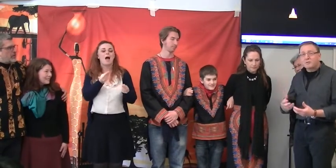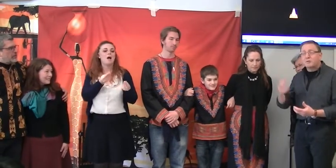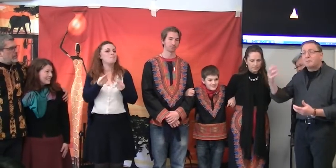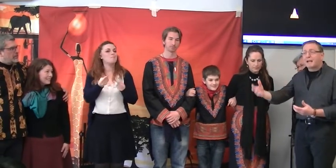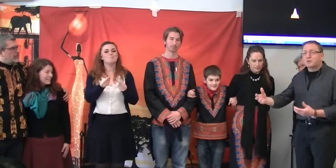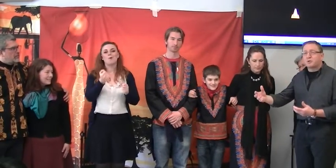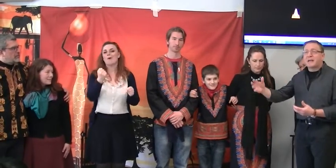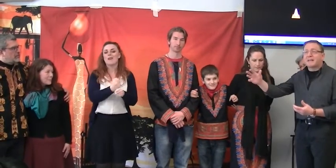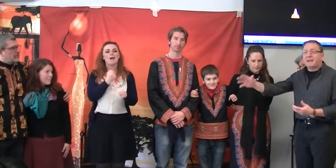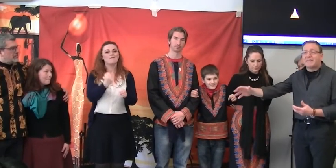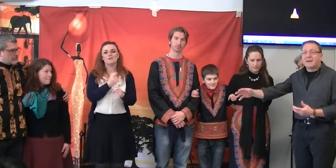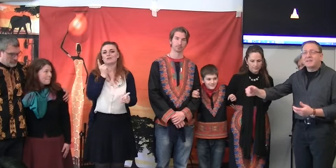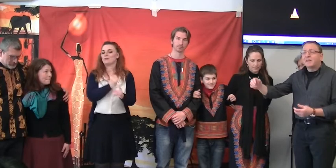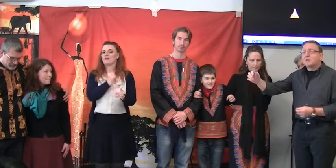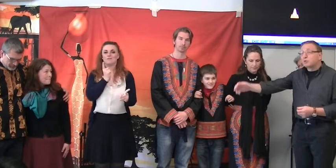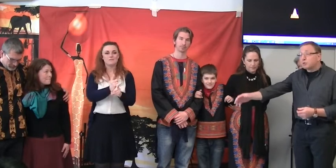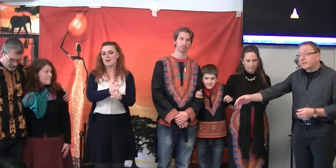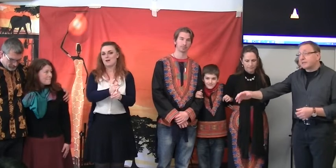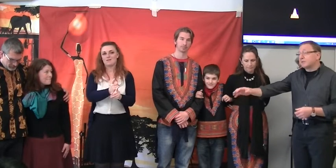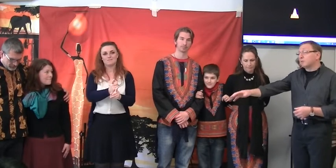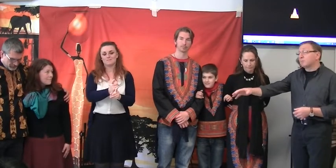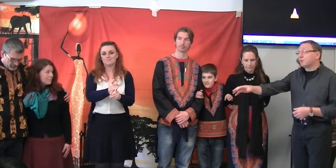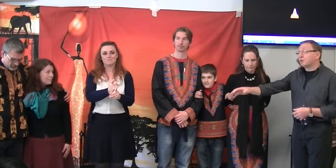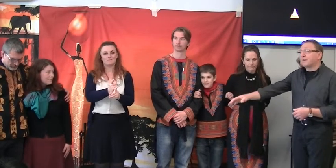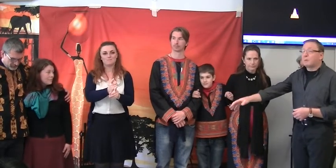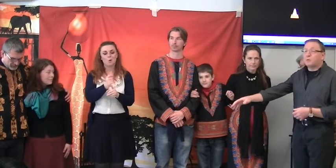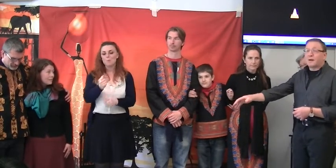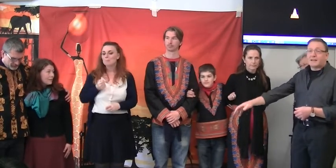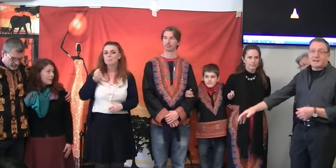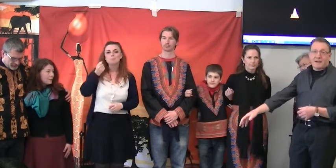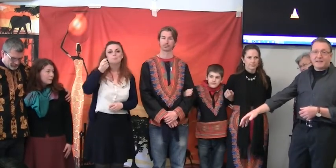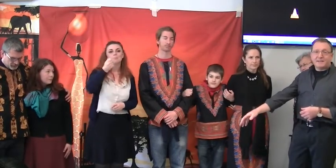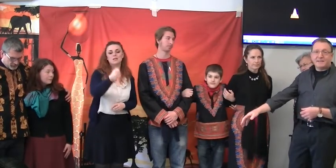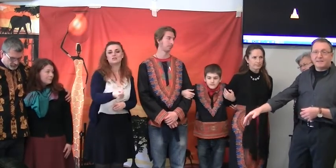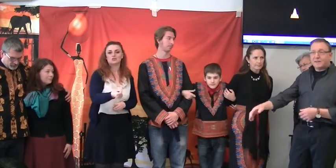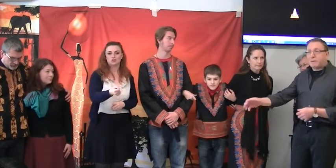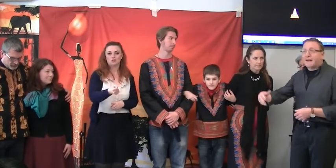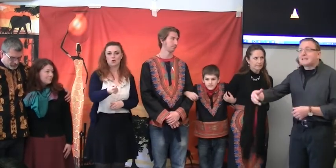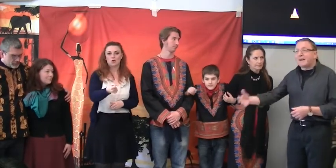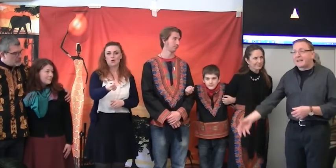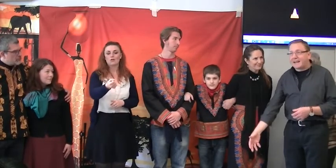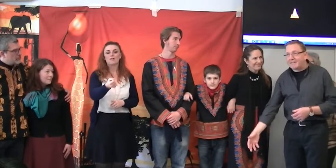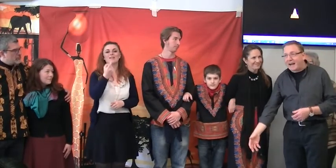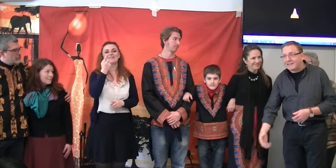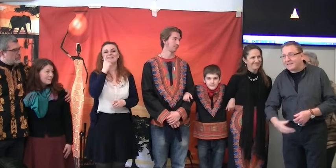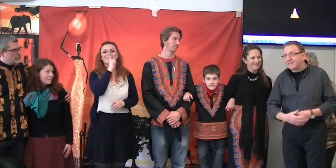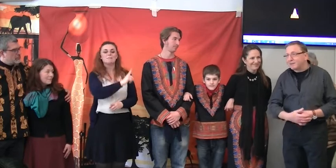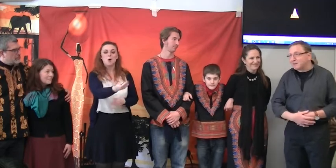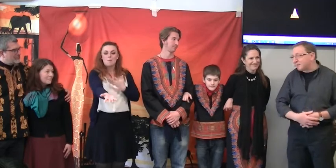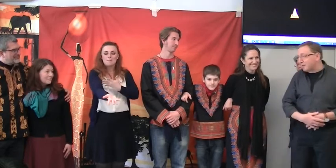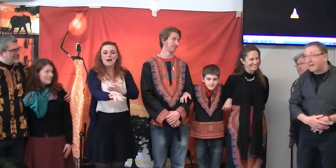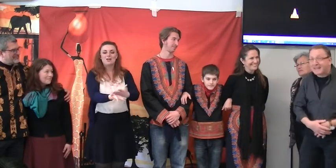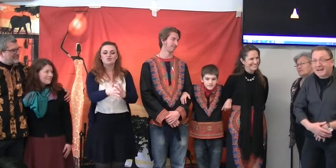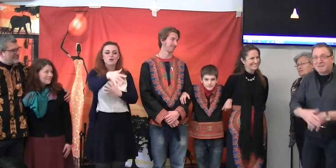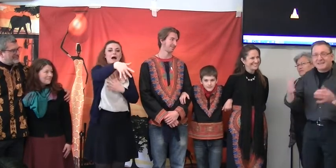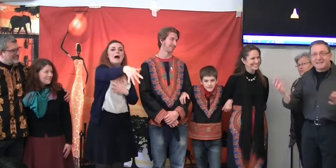il nostro braccio che arrivava dove non riuscivamo ad arrivare. Poi magari siamo anche arrivati e di quello